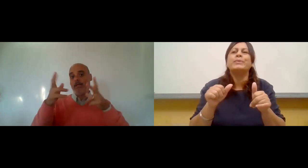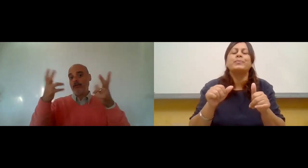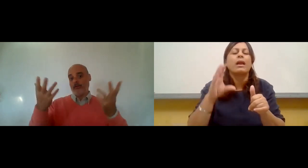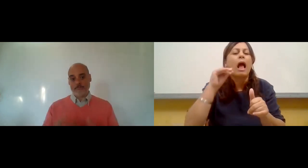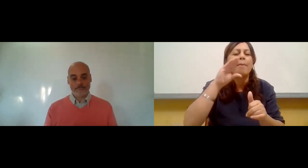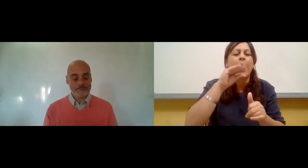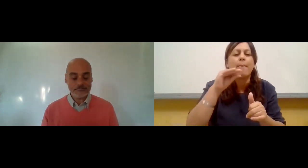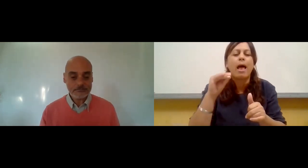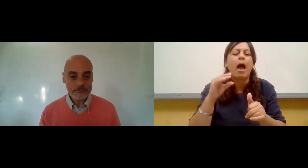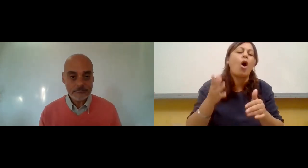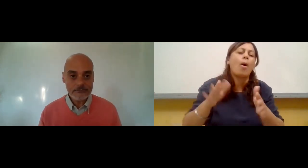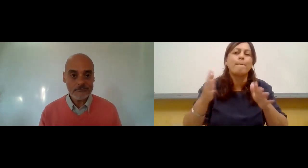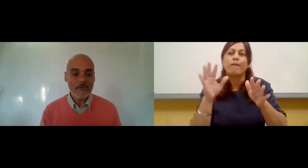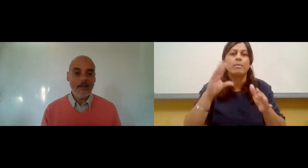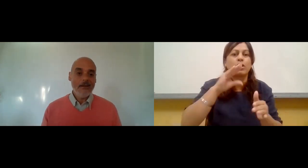del movimiento.